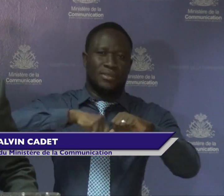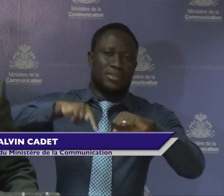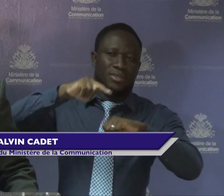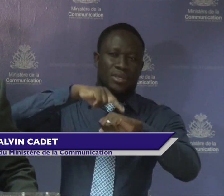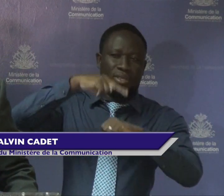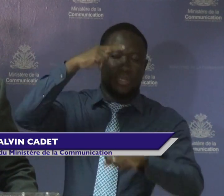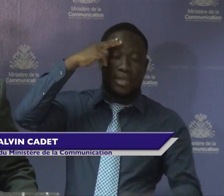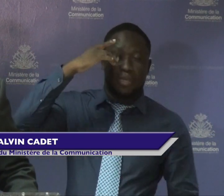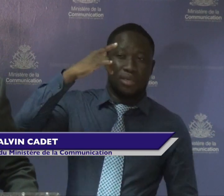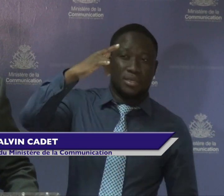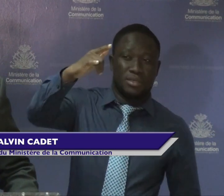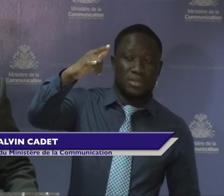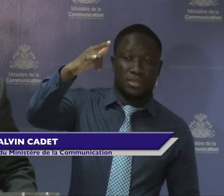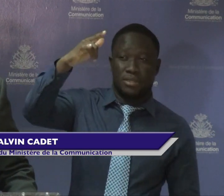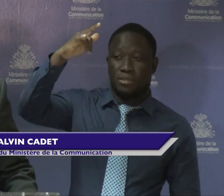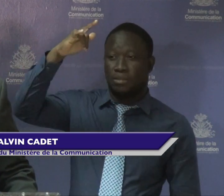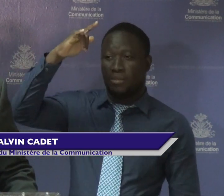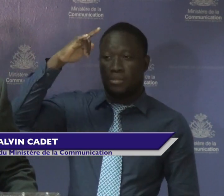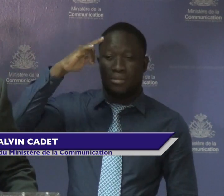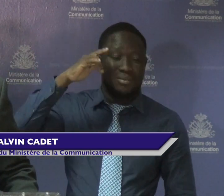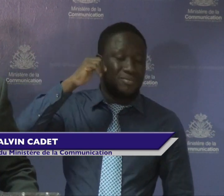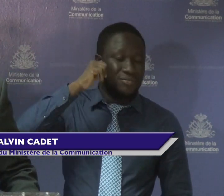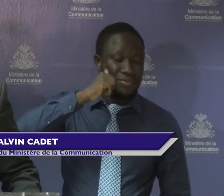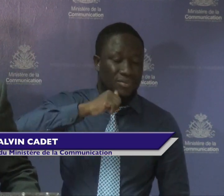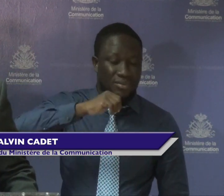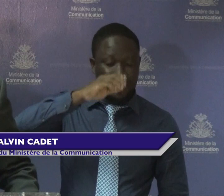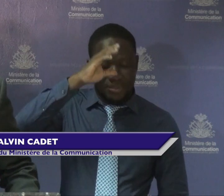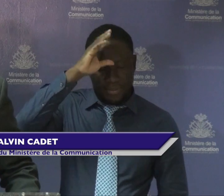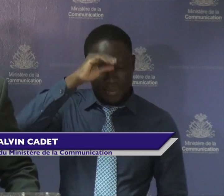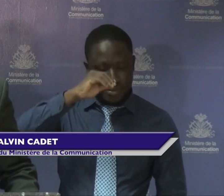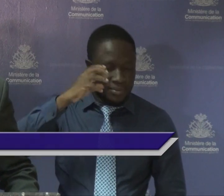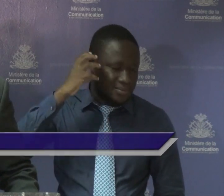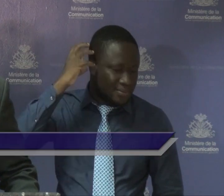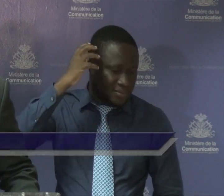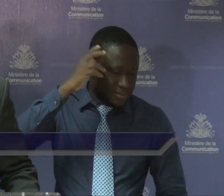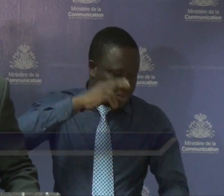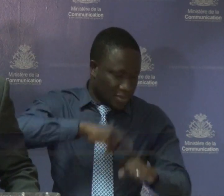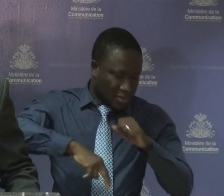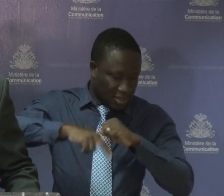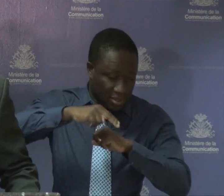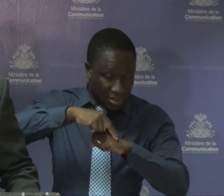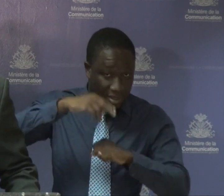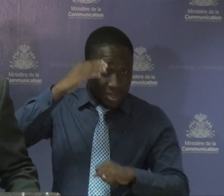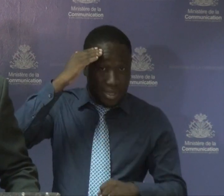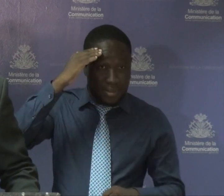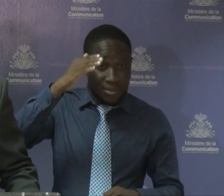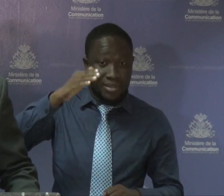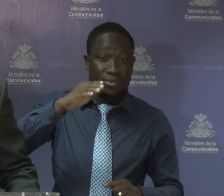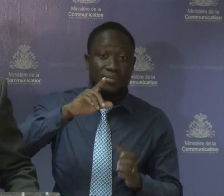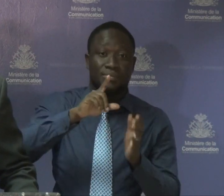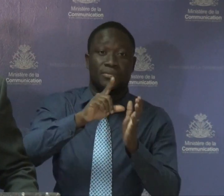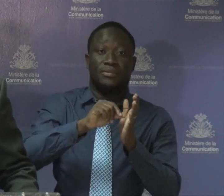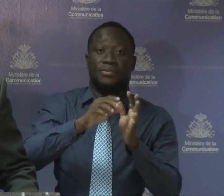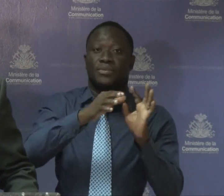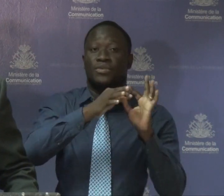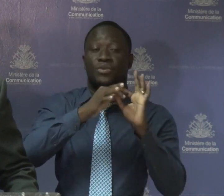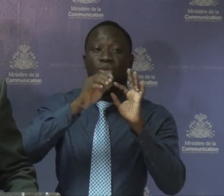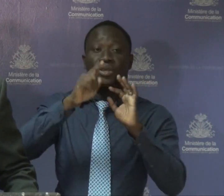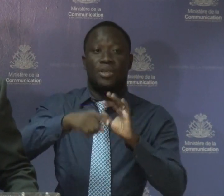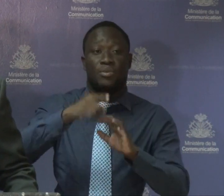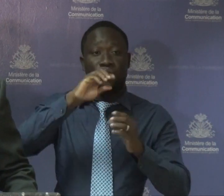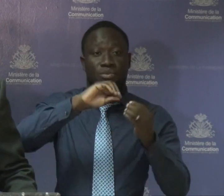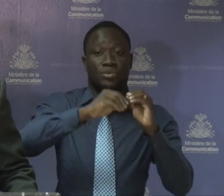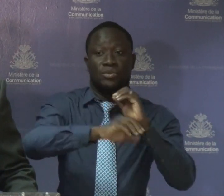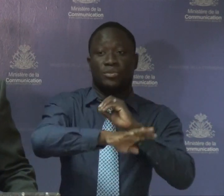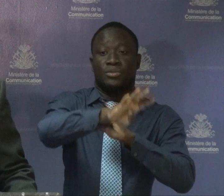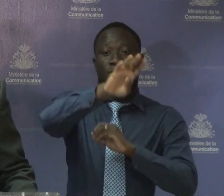d'Haïti, auditeurs et auditrices de Radio Nationale, et nous saluons le journal L'Union qui est là aujourd'hui pour la